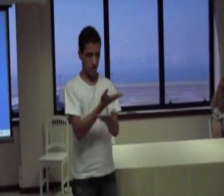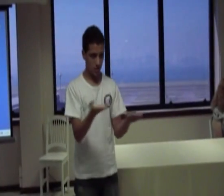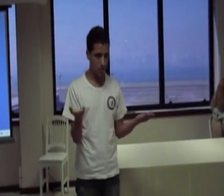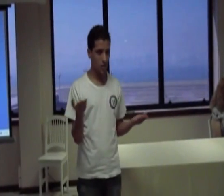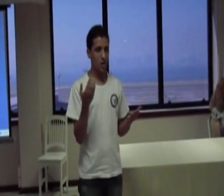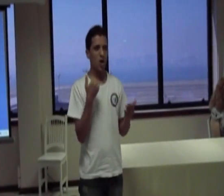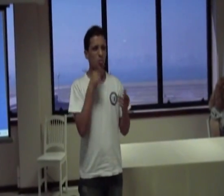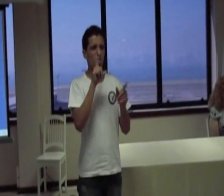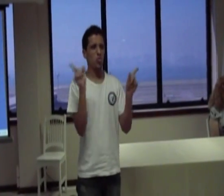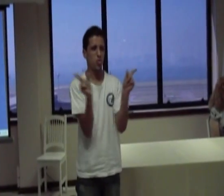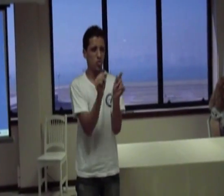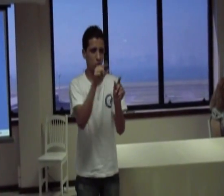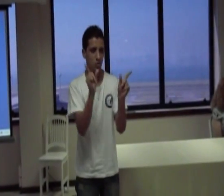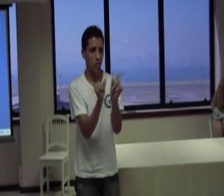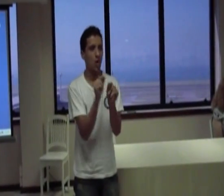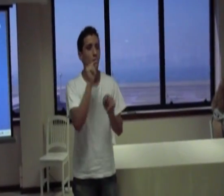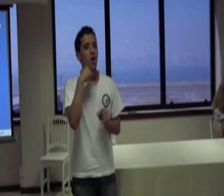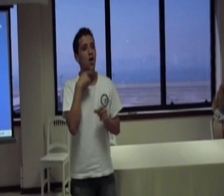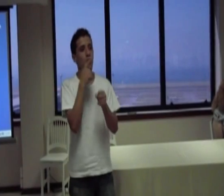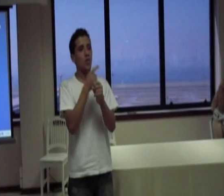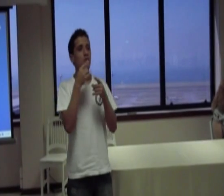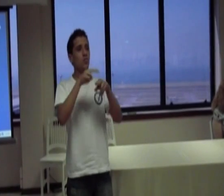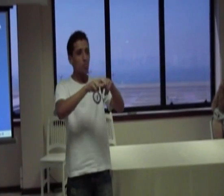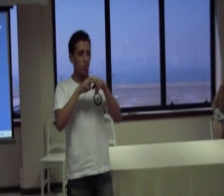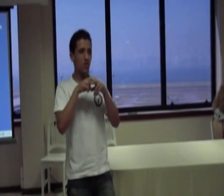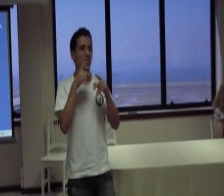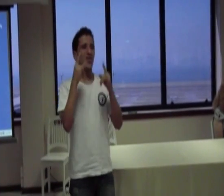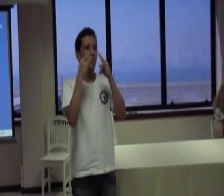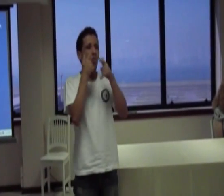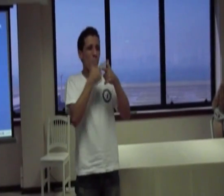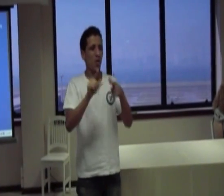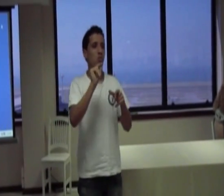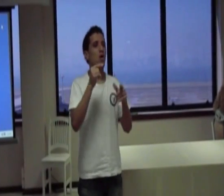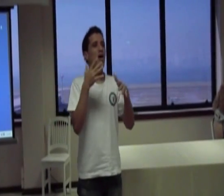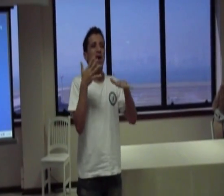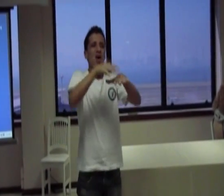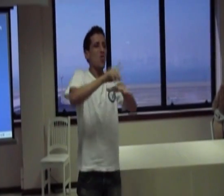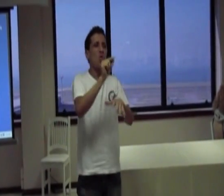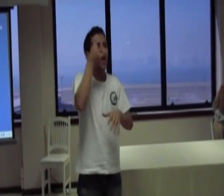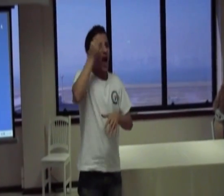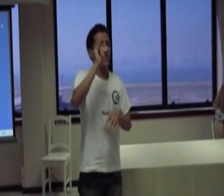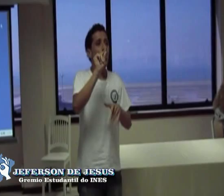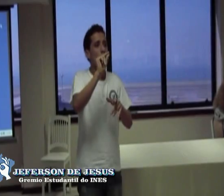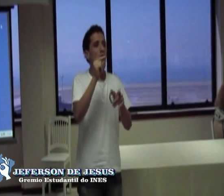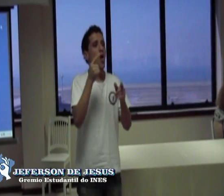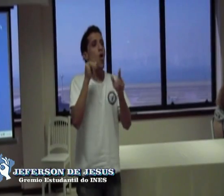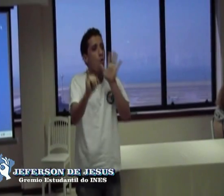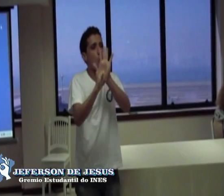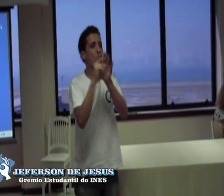Bom dia a todos. Eu vou falar bem rapidamente sobre o Grêmio Estudantil do INS. A nossa